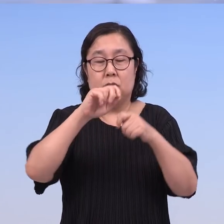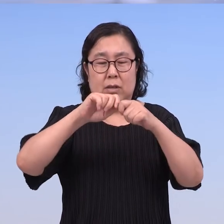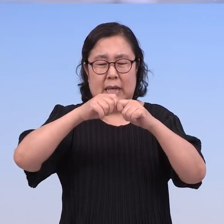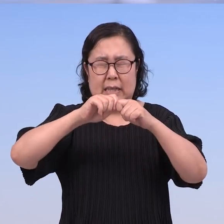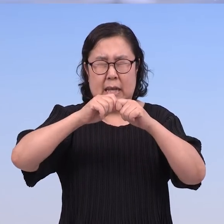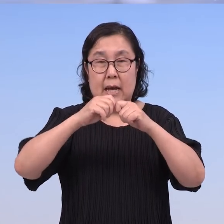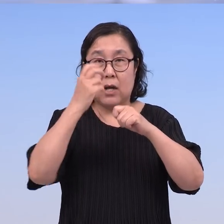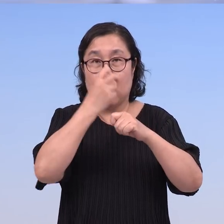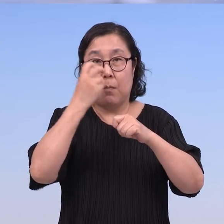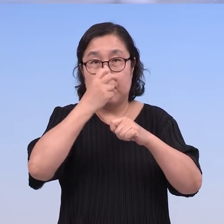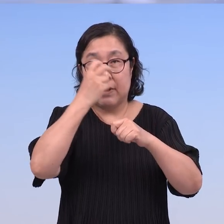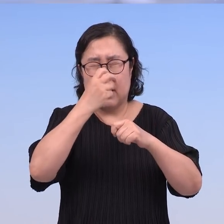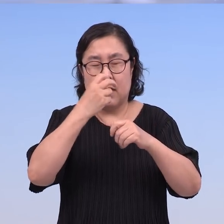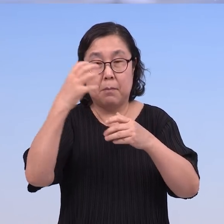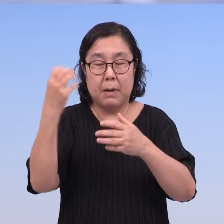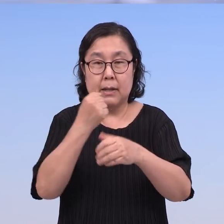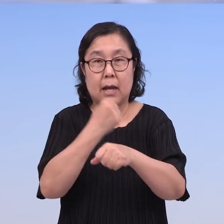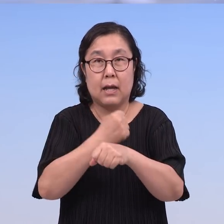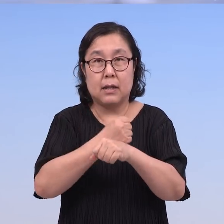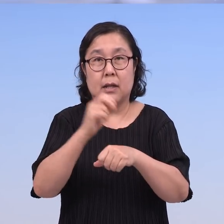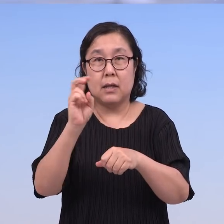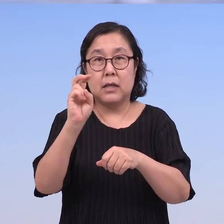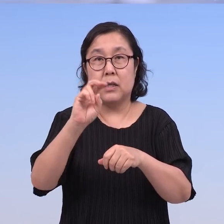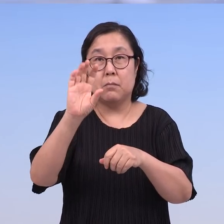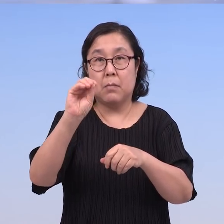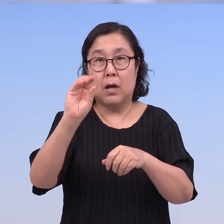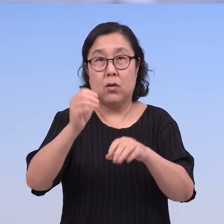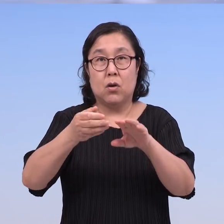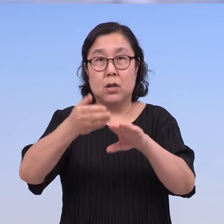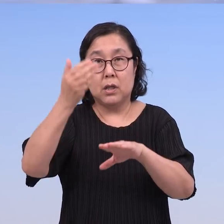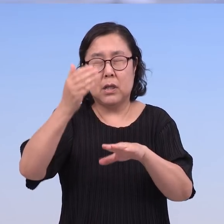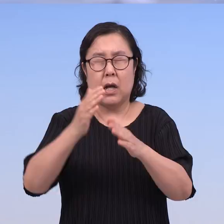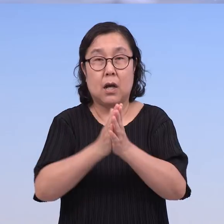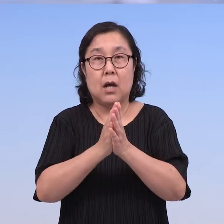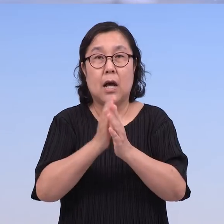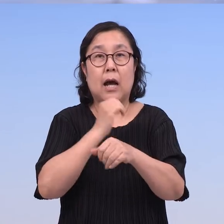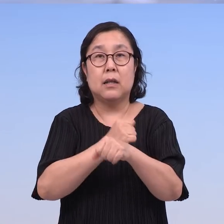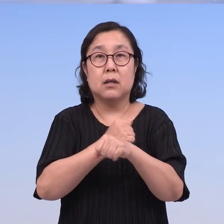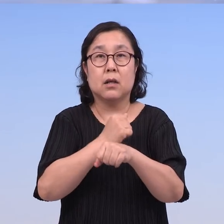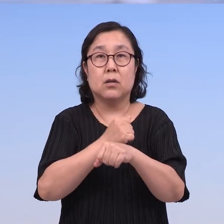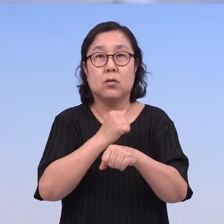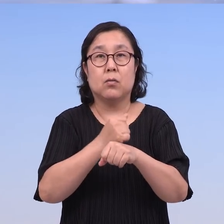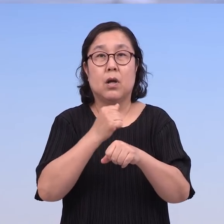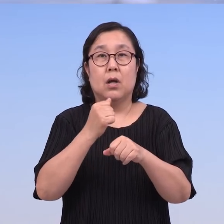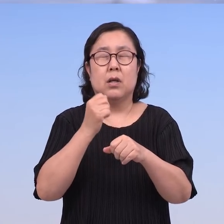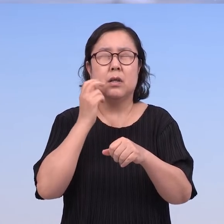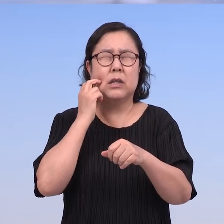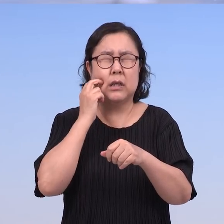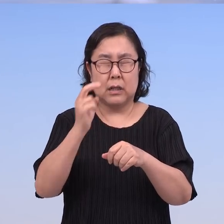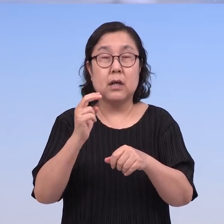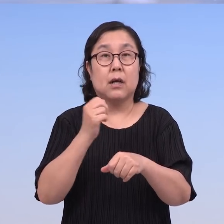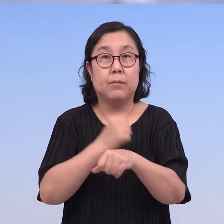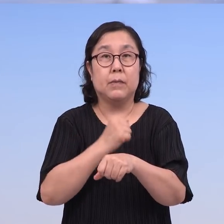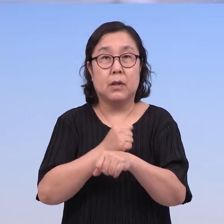받아야 된다는데요, 그 20몇만 원 청구를 하는 거 보니까 이게